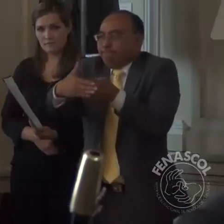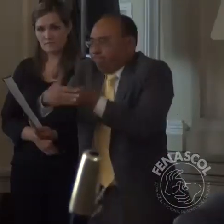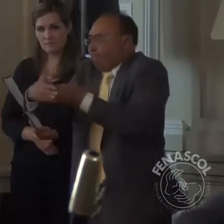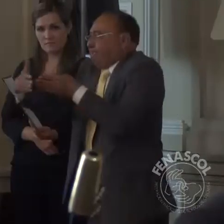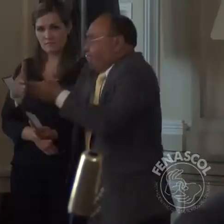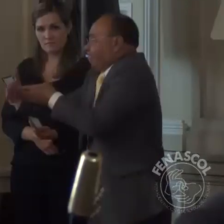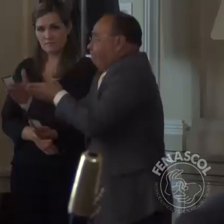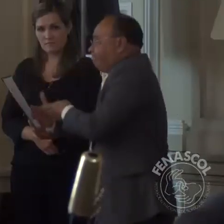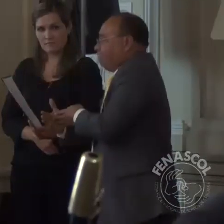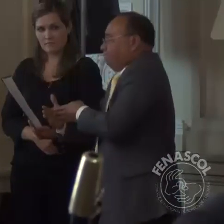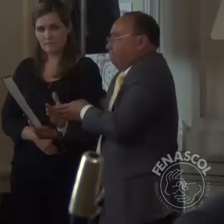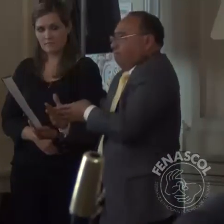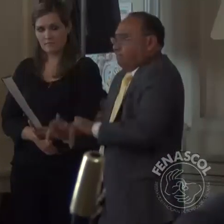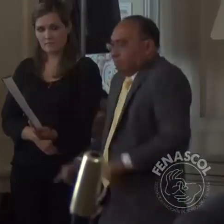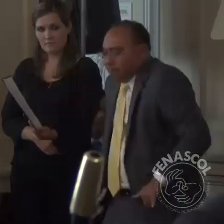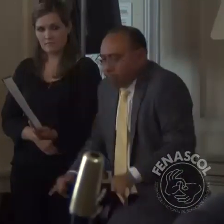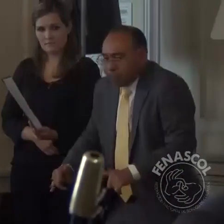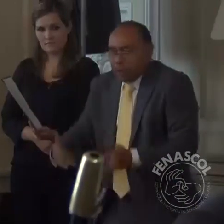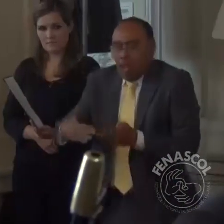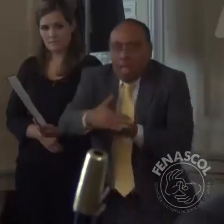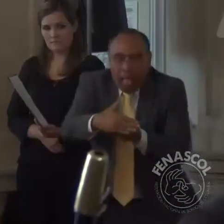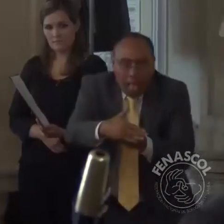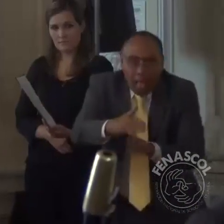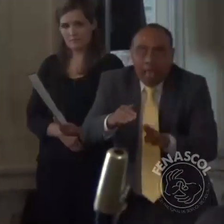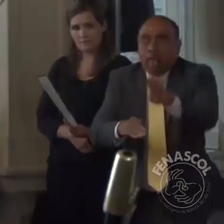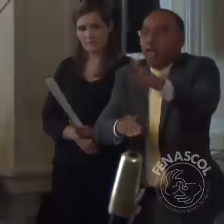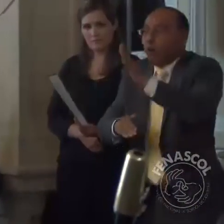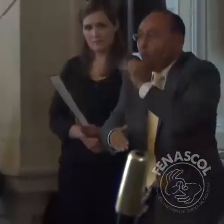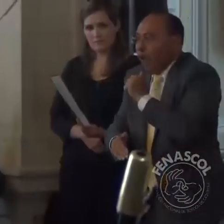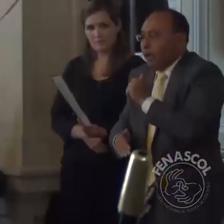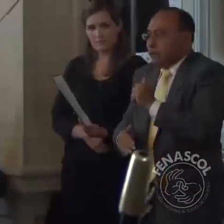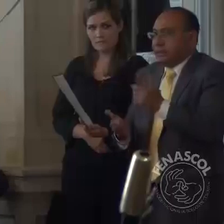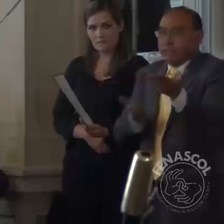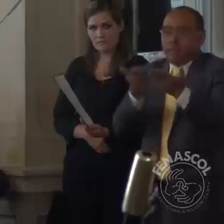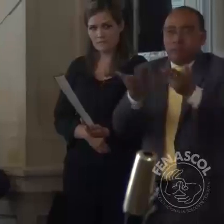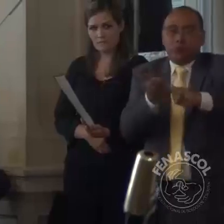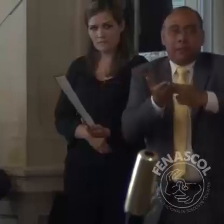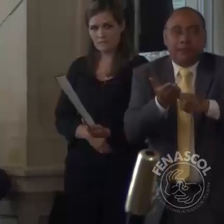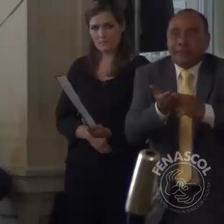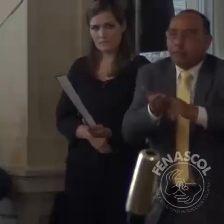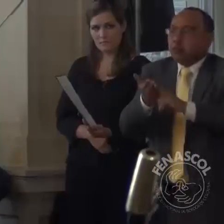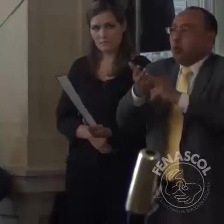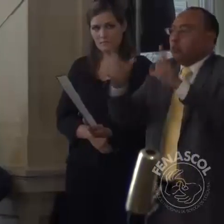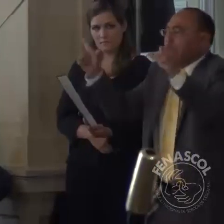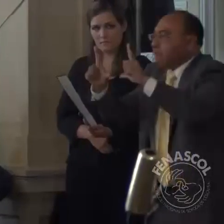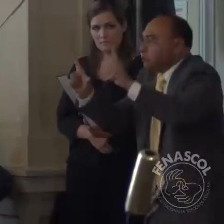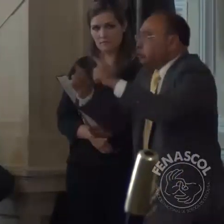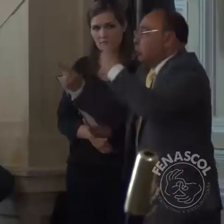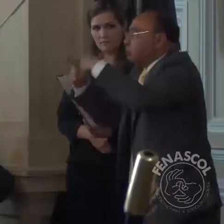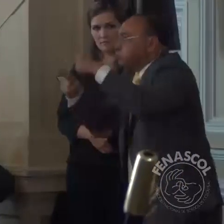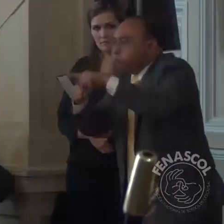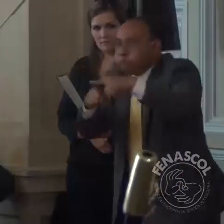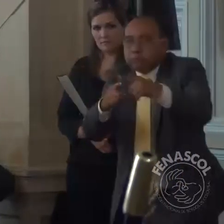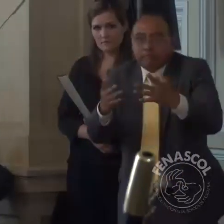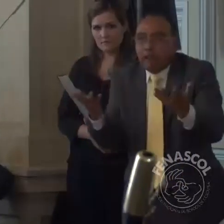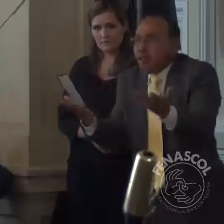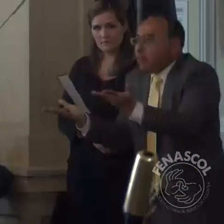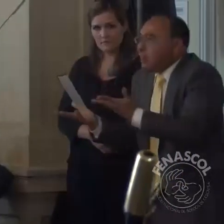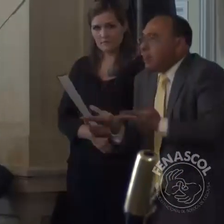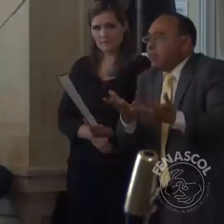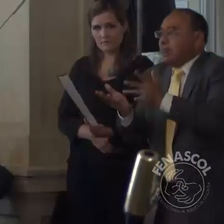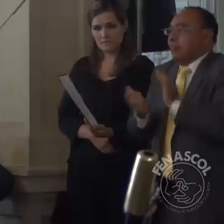discapacidad encuentran miles de dificultades y barreras. Las personas en silla de ruedas no tienen acceso a